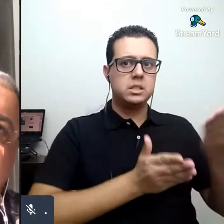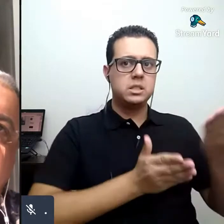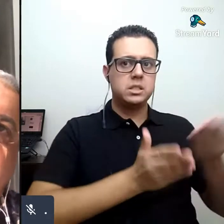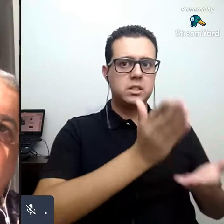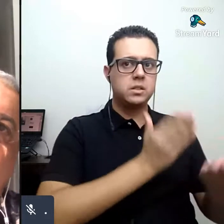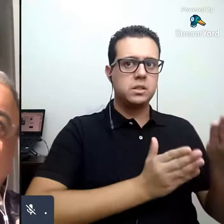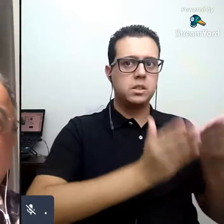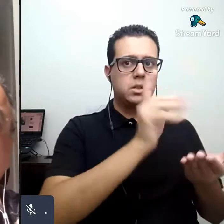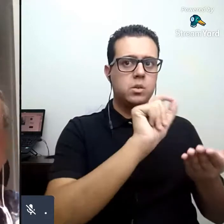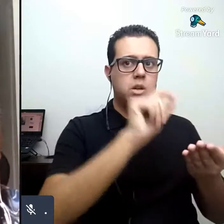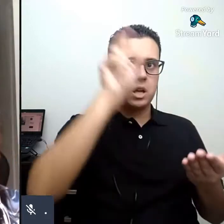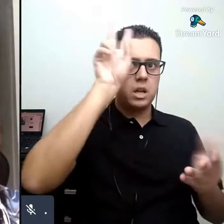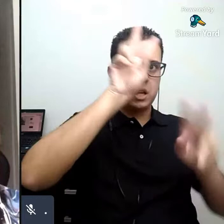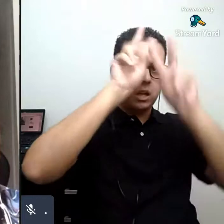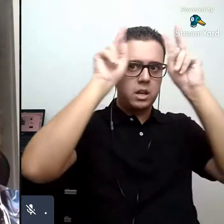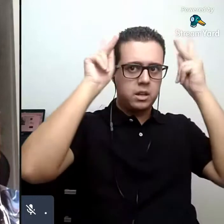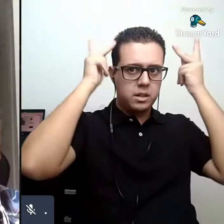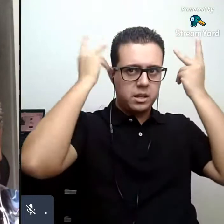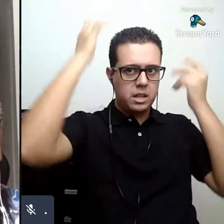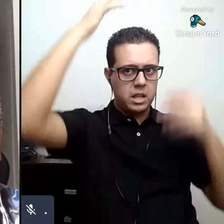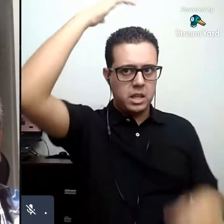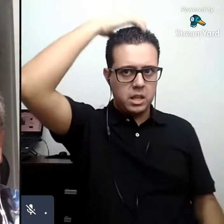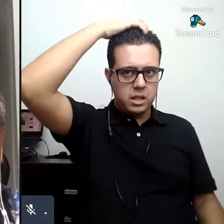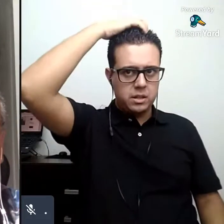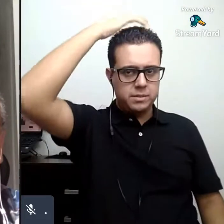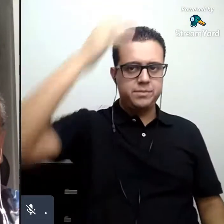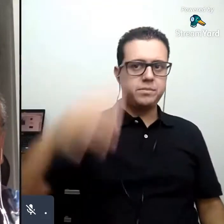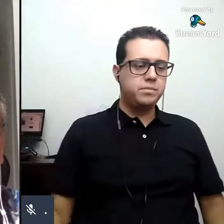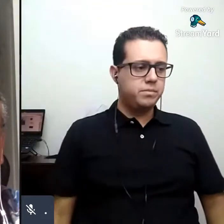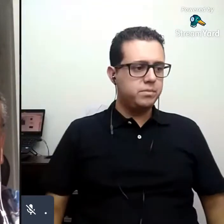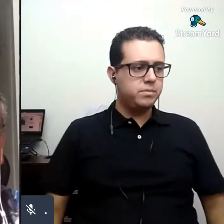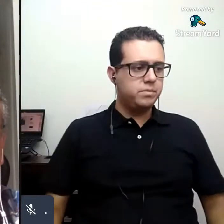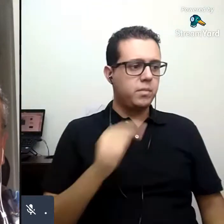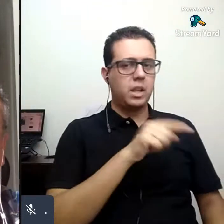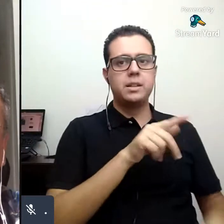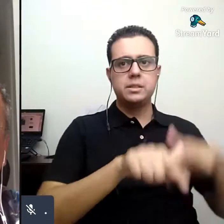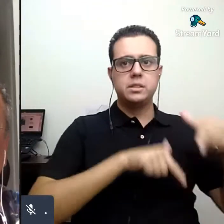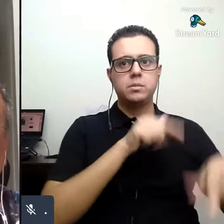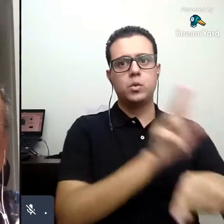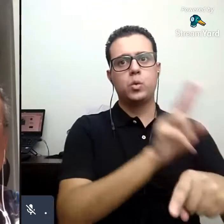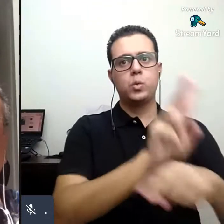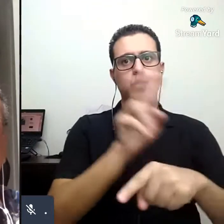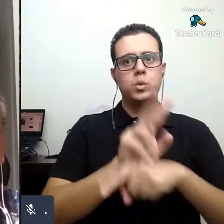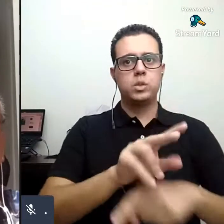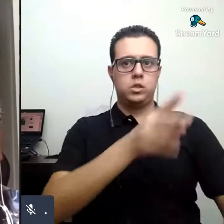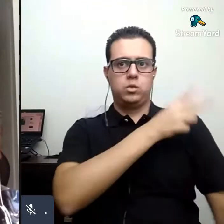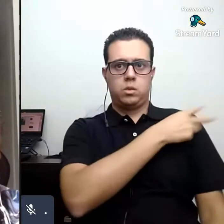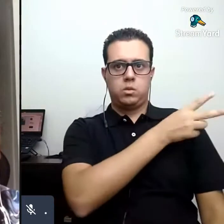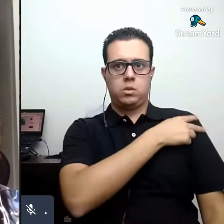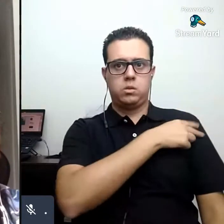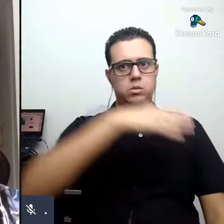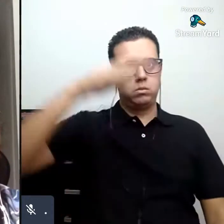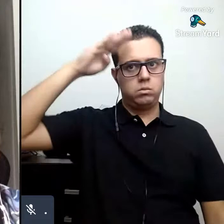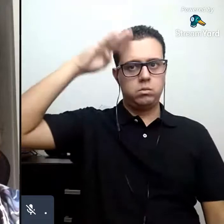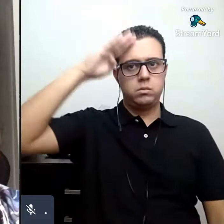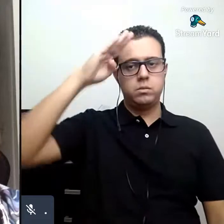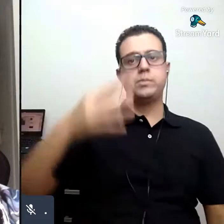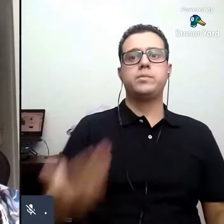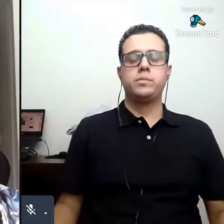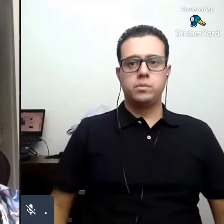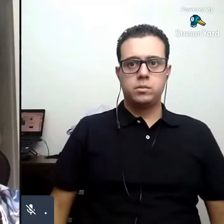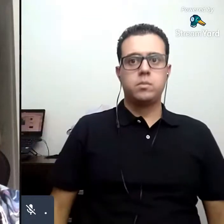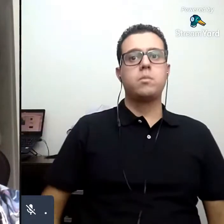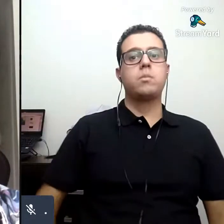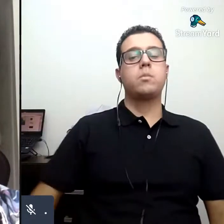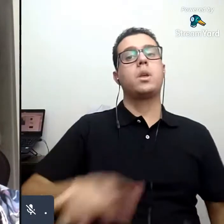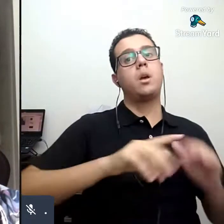de uma série de soldados em Cafarnaum. Cafarnaum era uma cidade maior do que Caná da Galileia, por